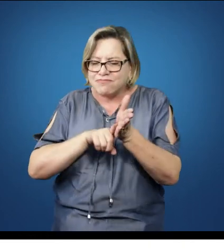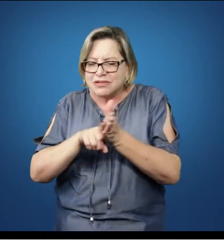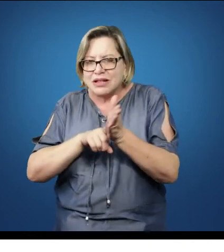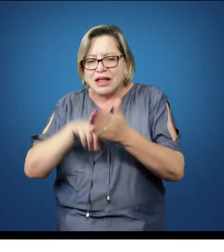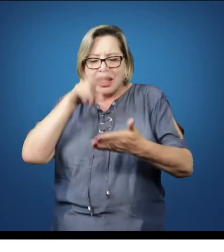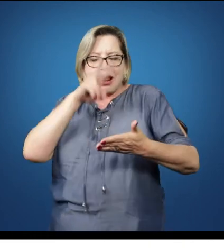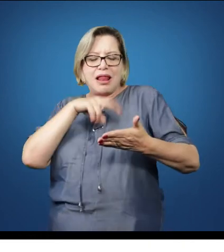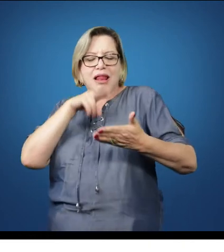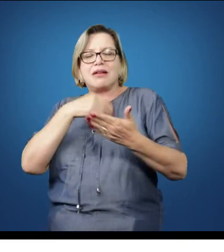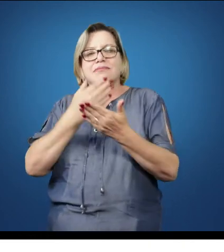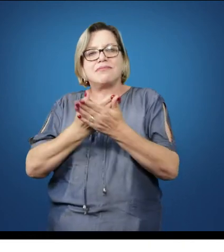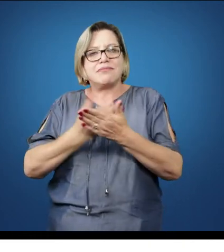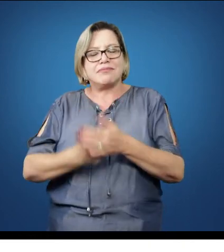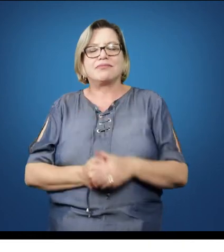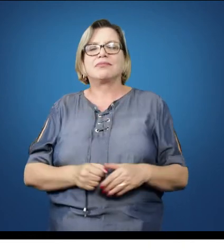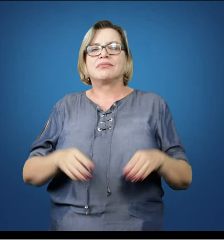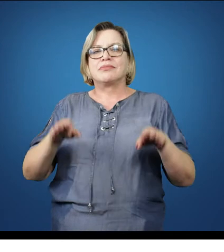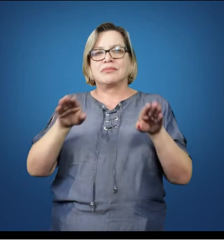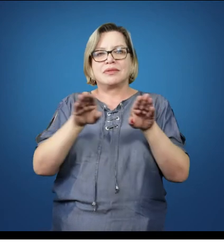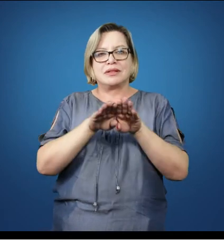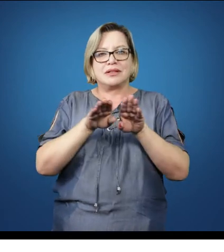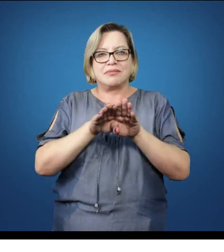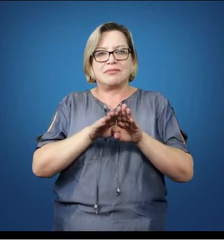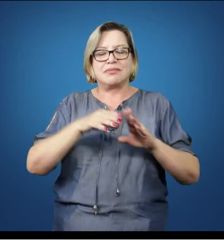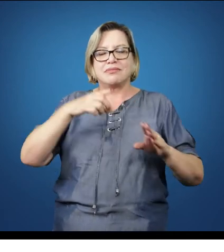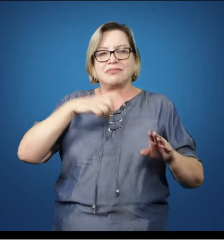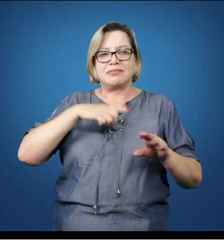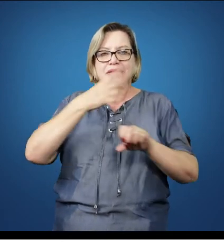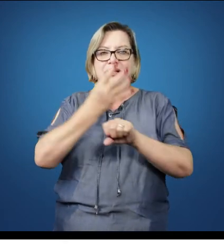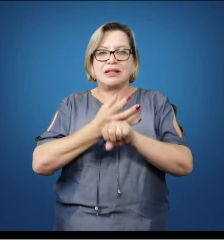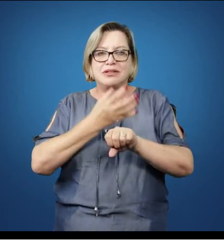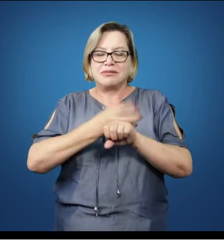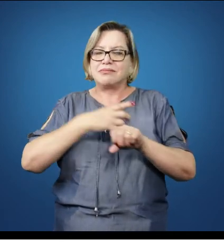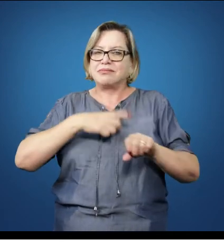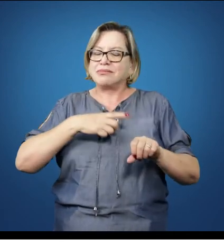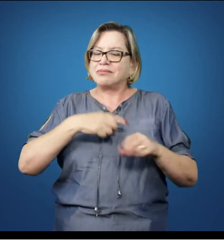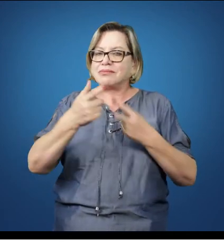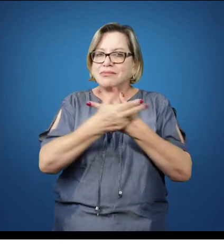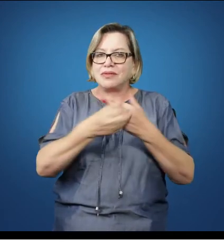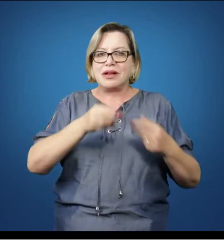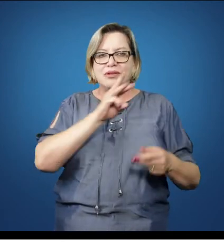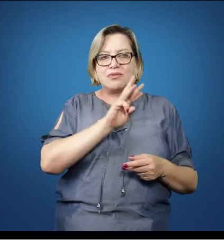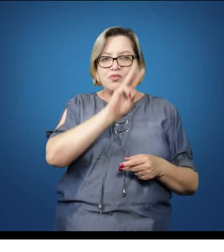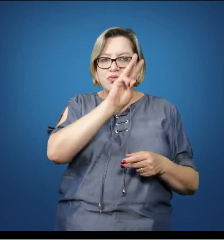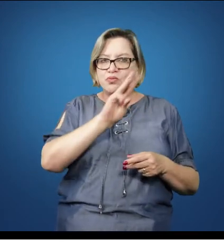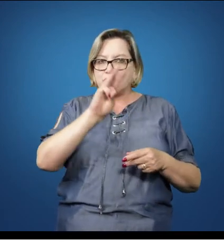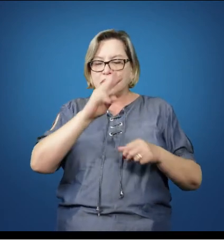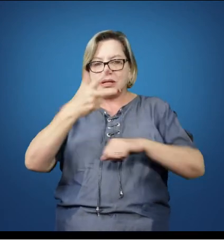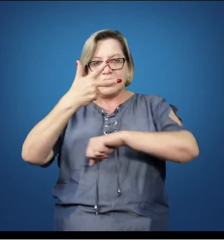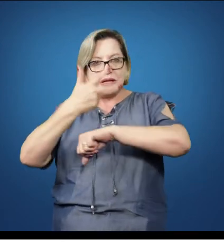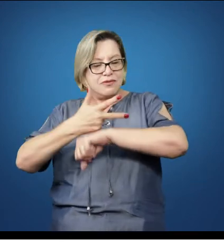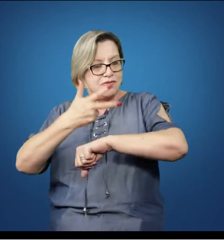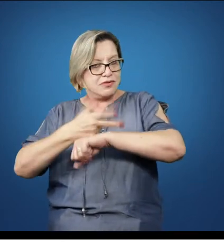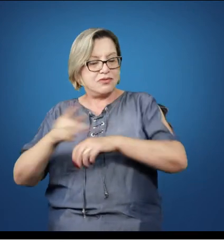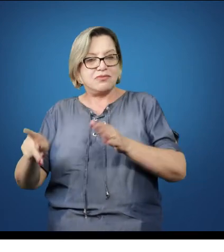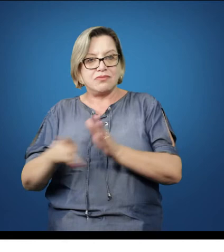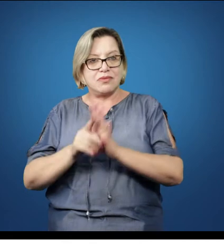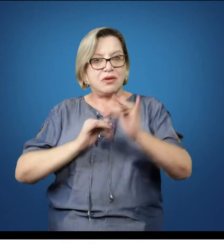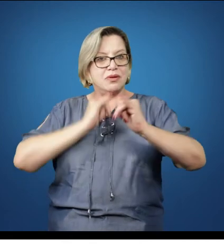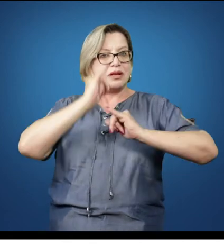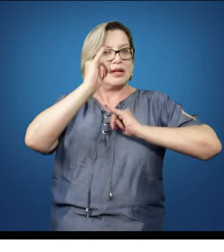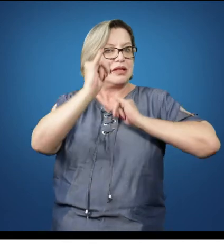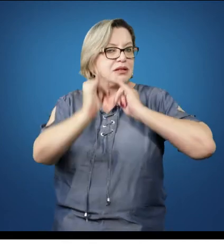vocês também na no mapa da disciplina terão os links de vídeos da internet que vão